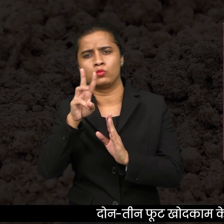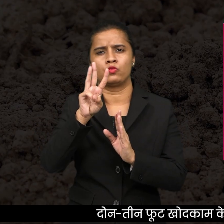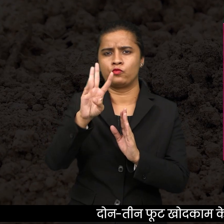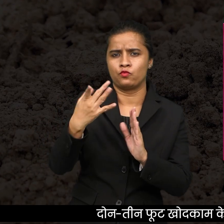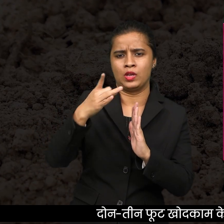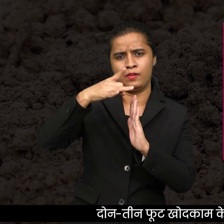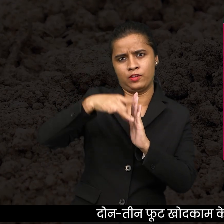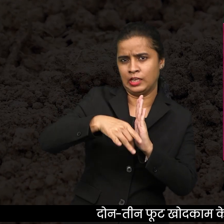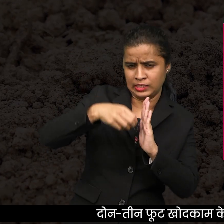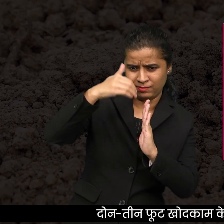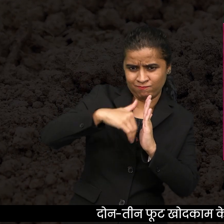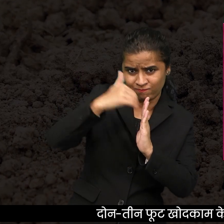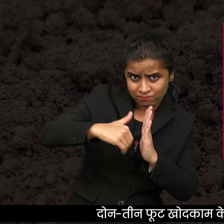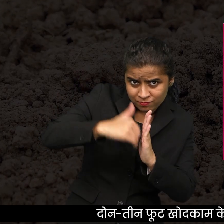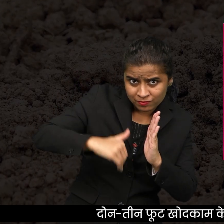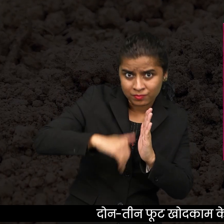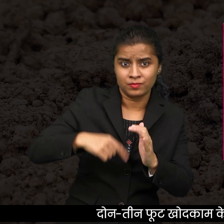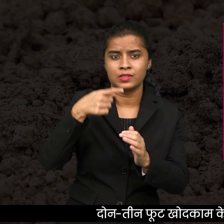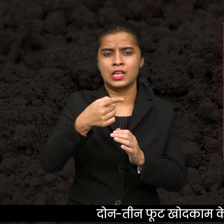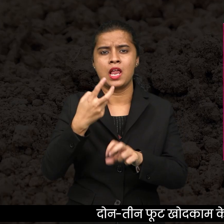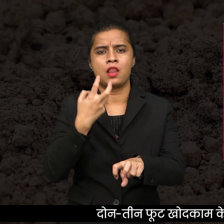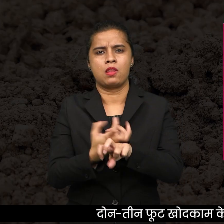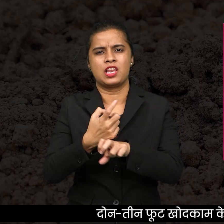मातीत चुनखडी सापडेल.